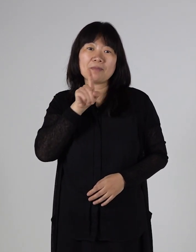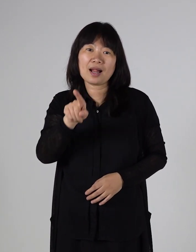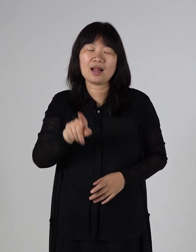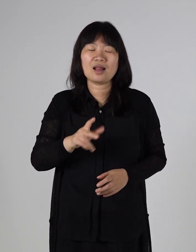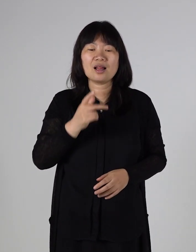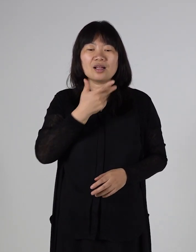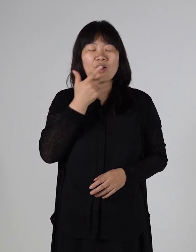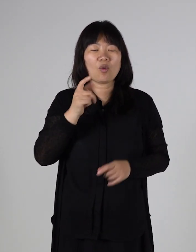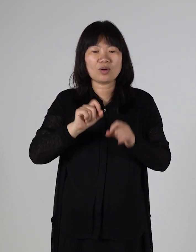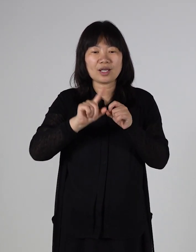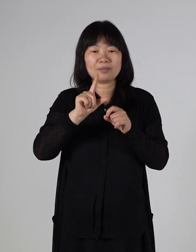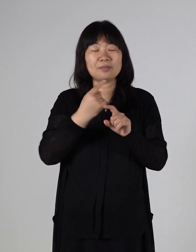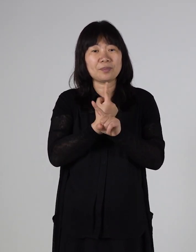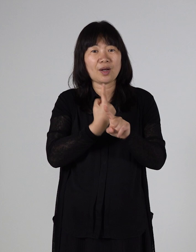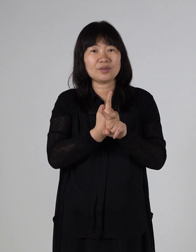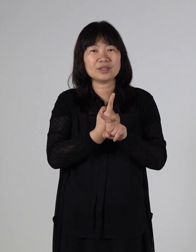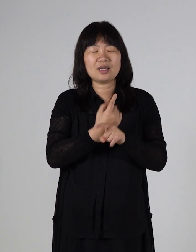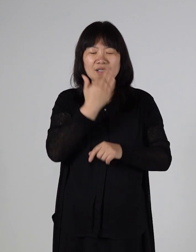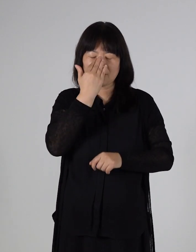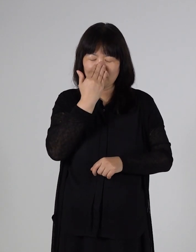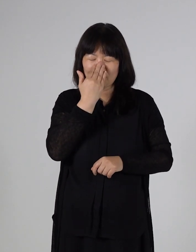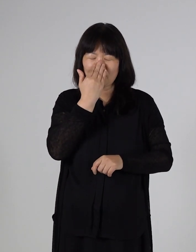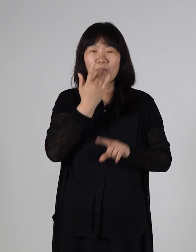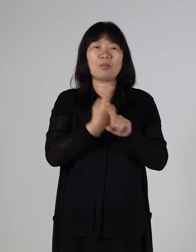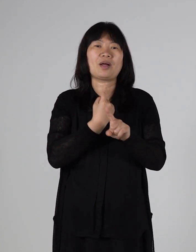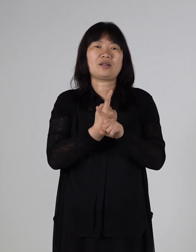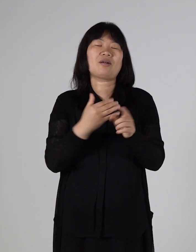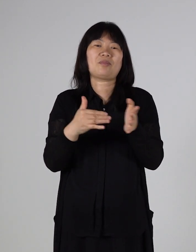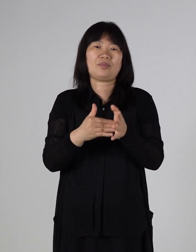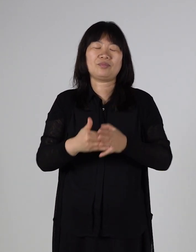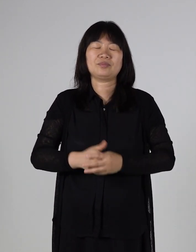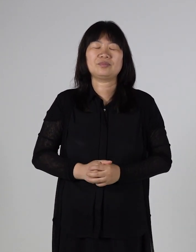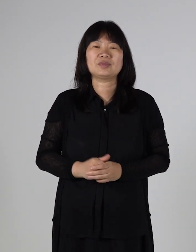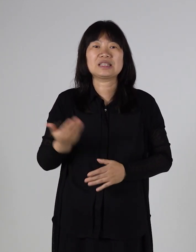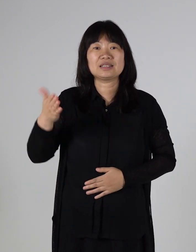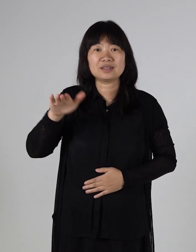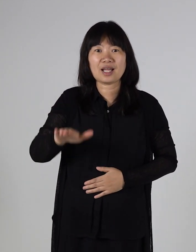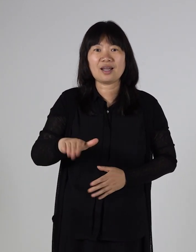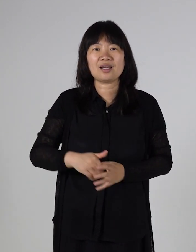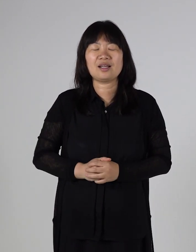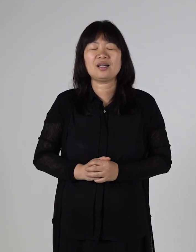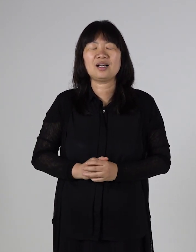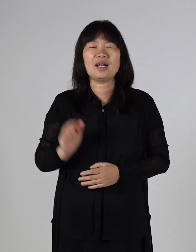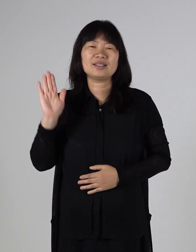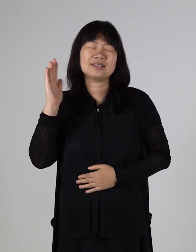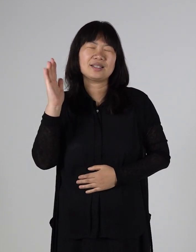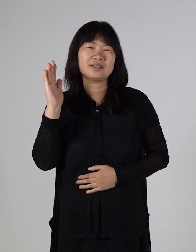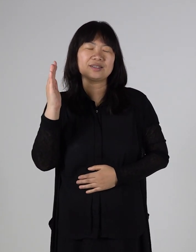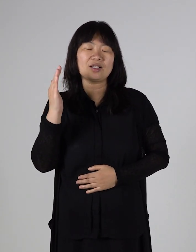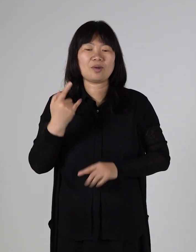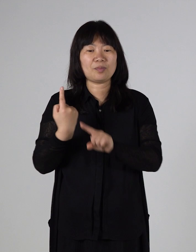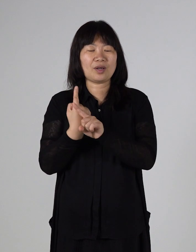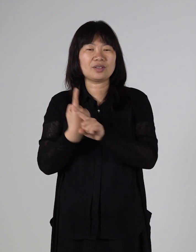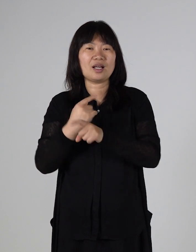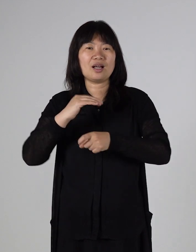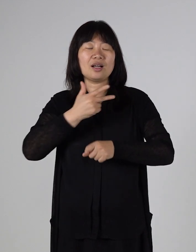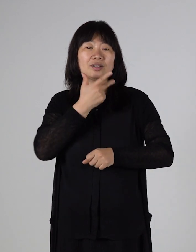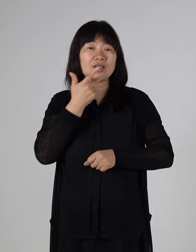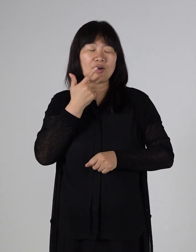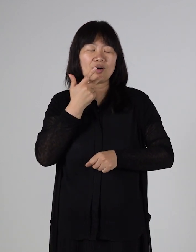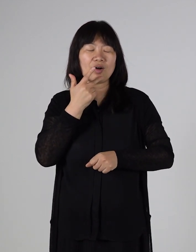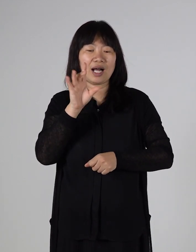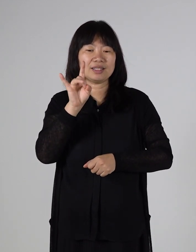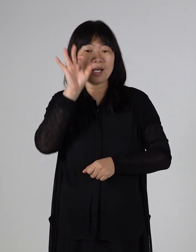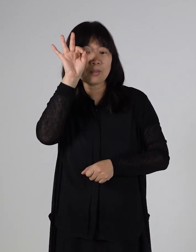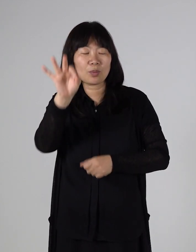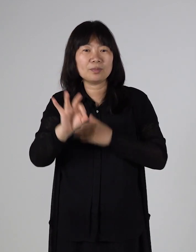영어 번역이 겸손으로 번역을 했어요. 그런데 최근에 번역된 영어 성경 한